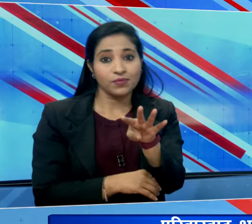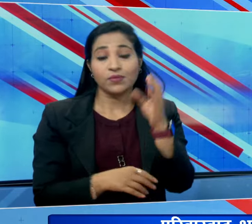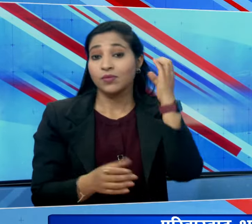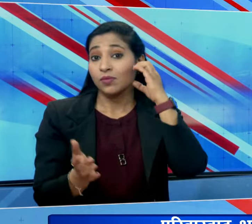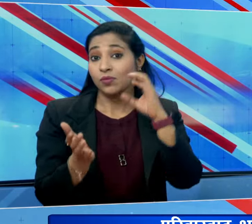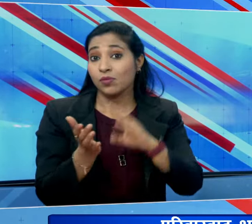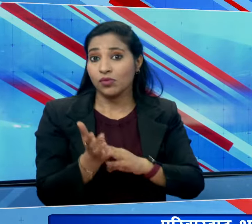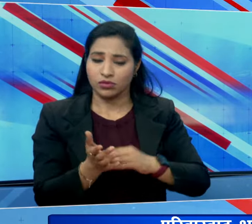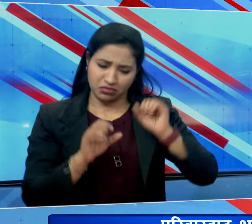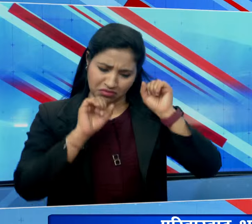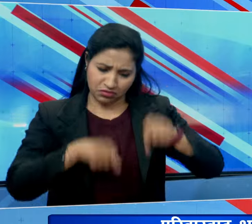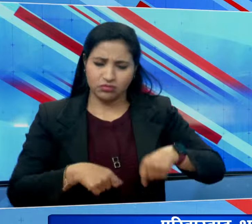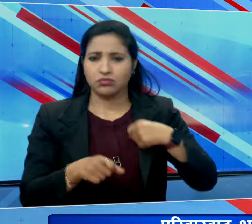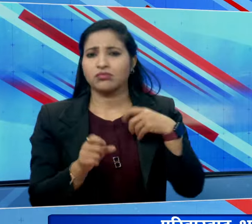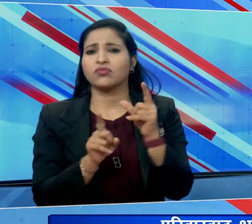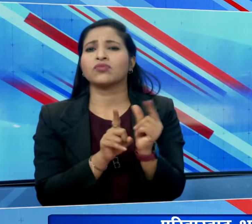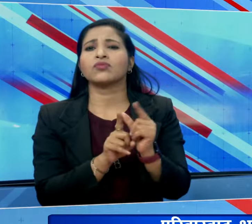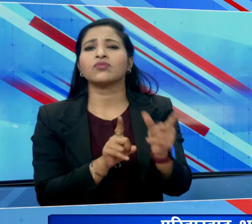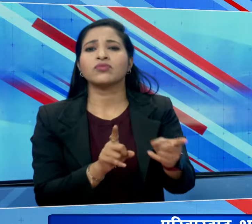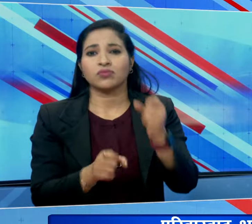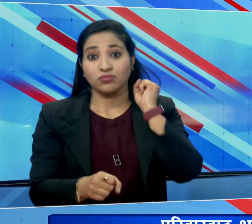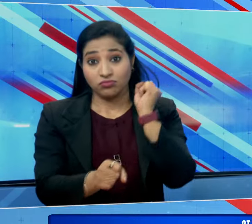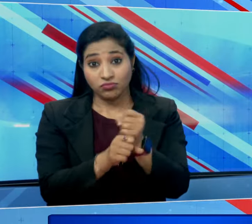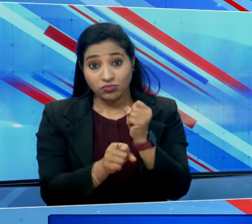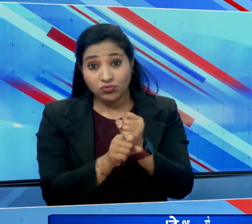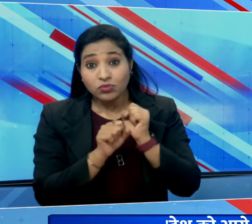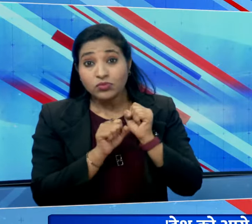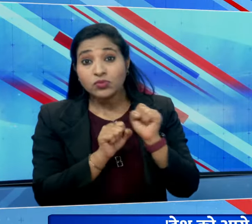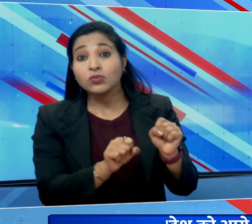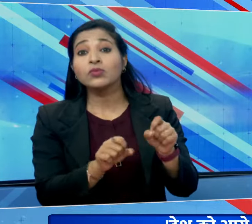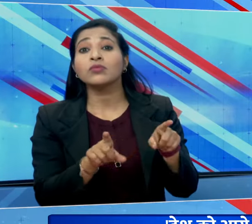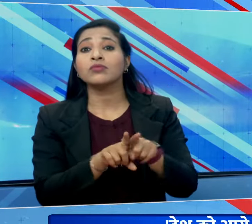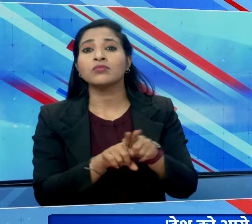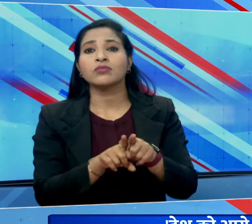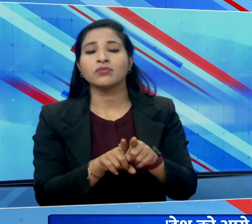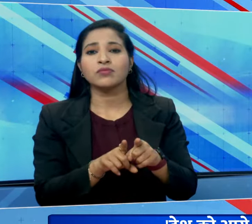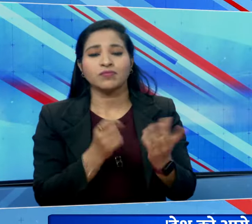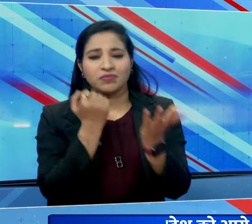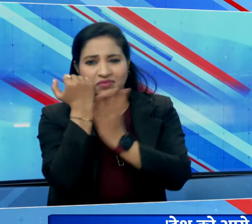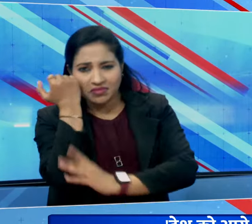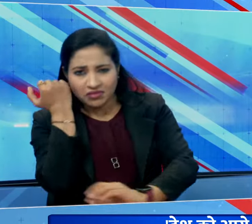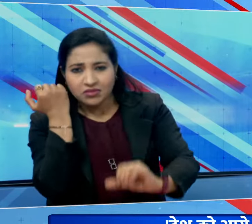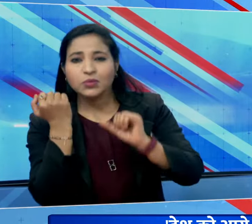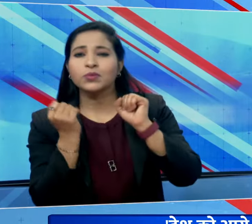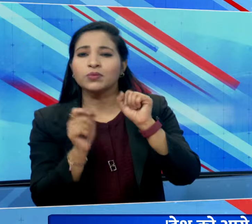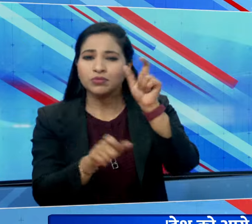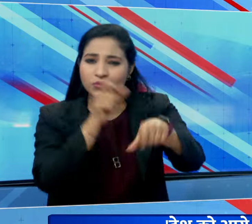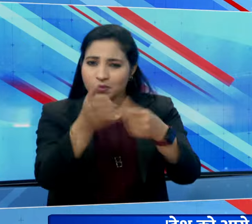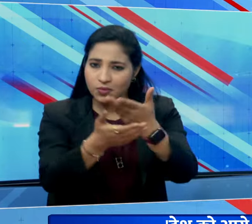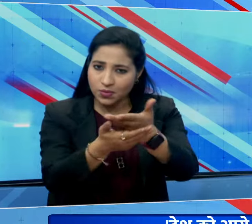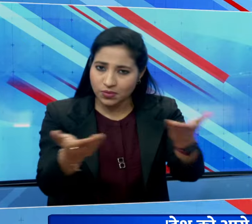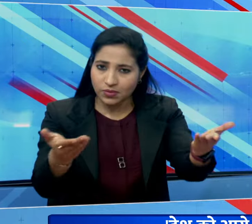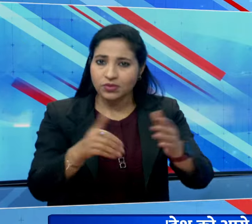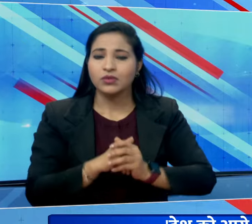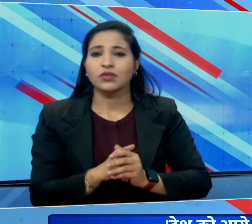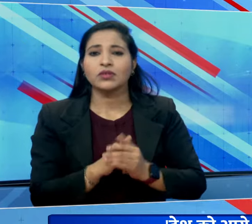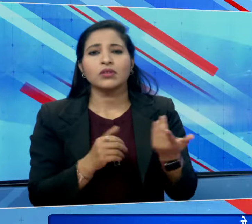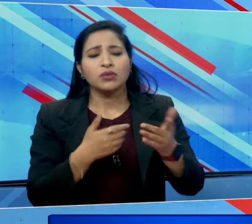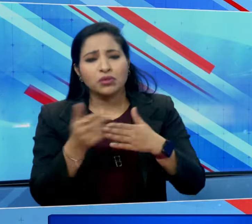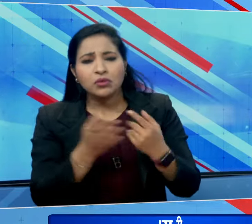गारंटी दी थी कि सरकार गरीबों के लिए